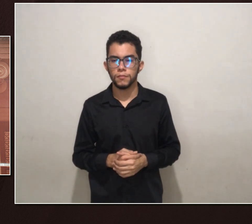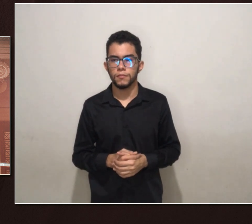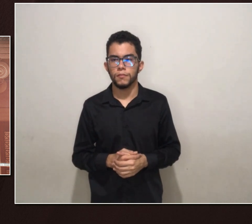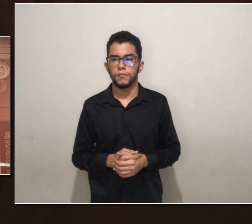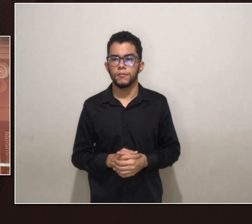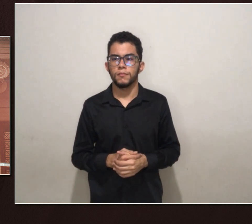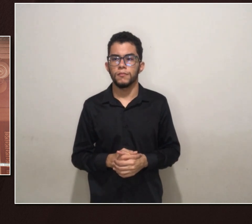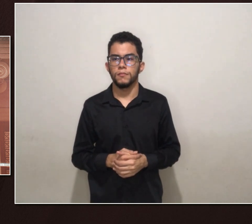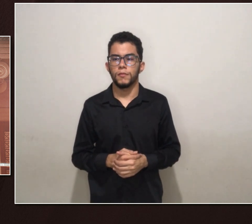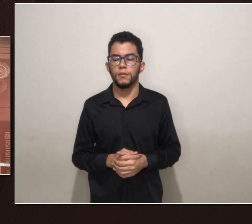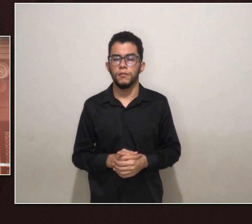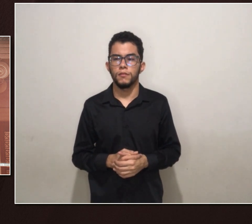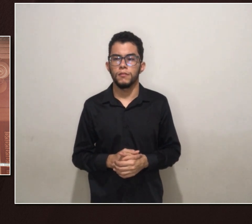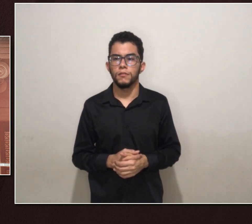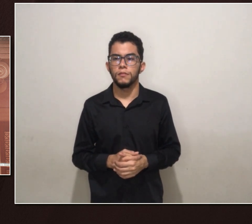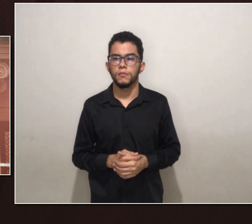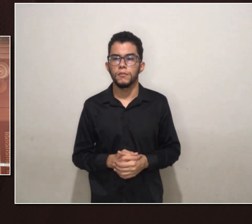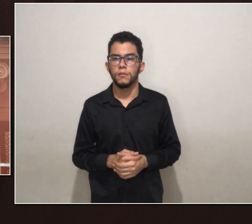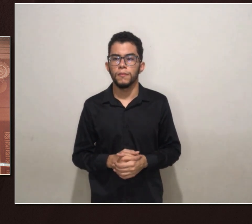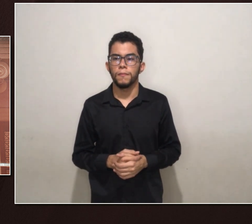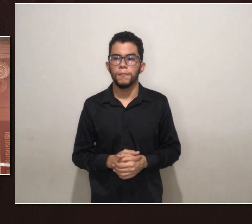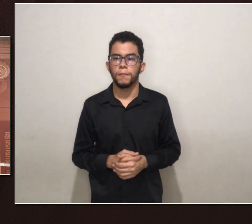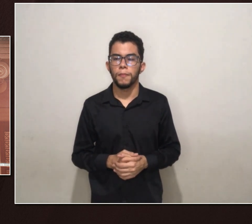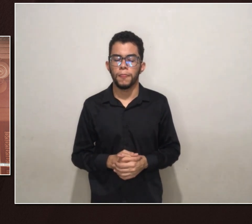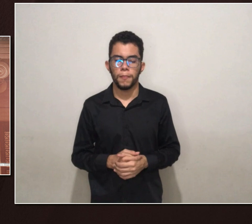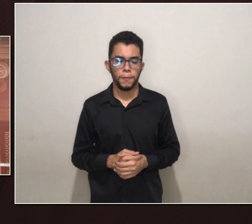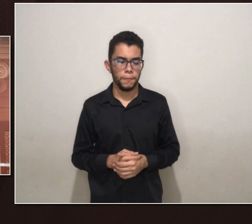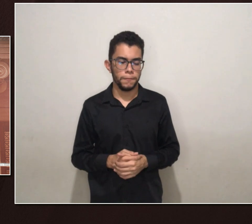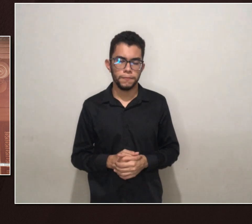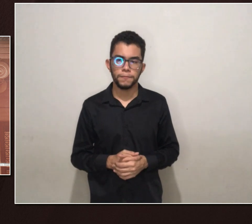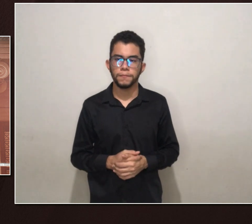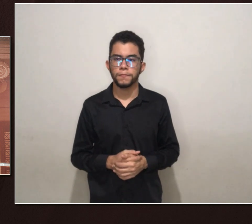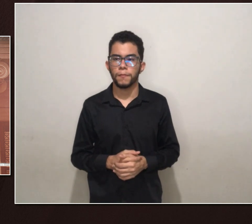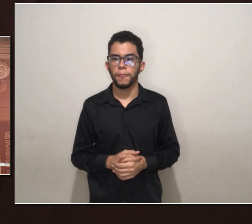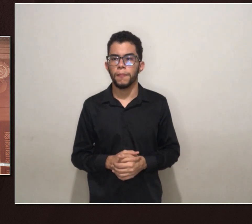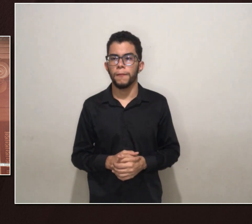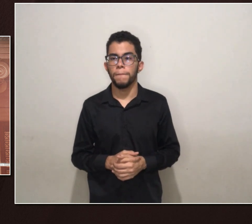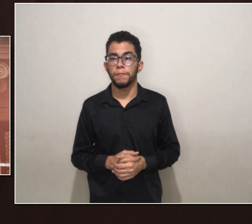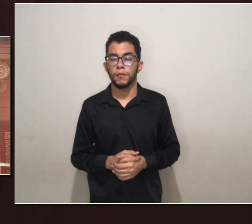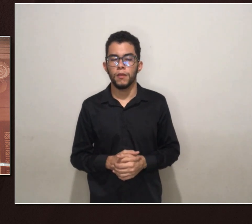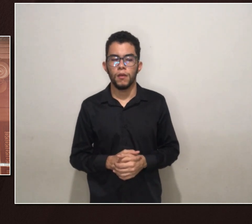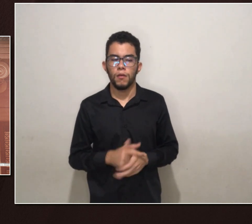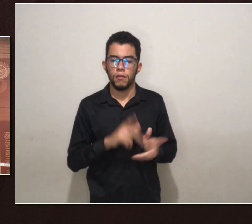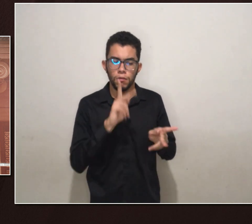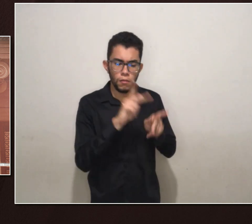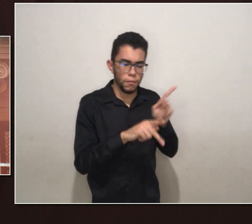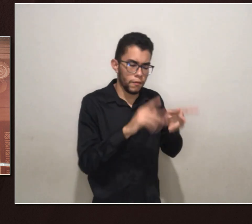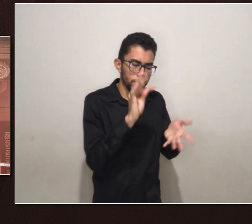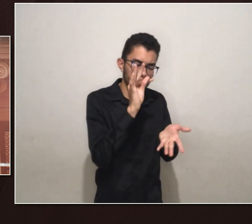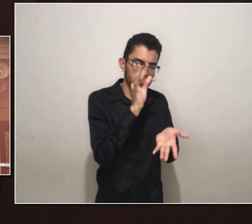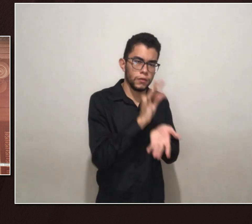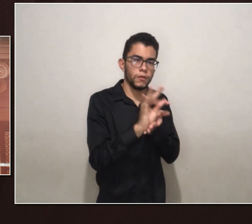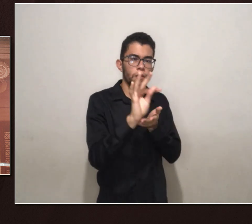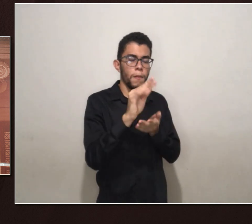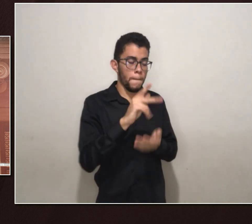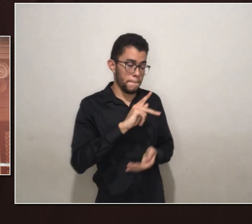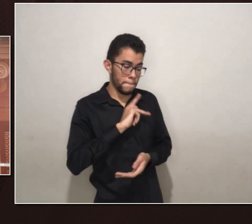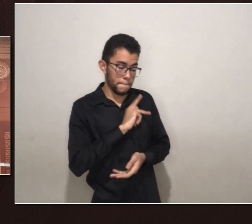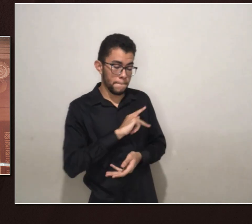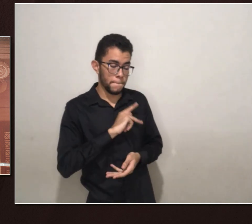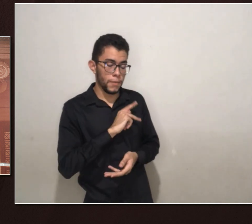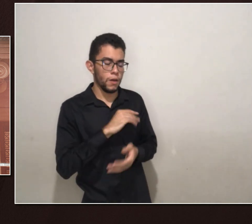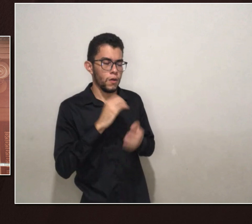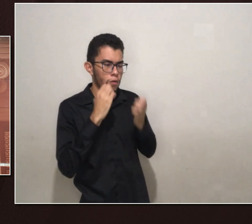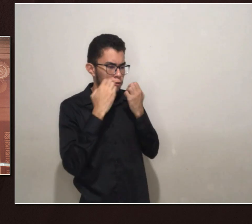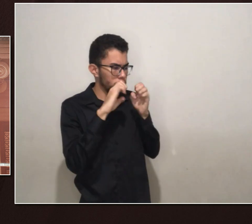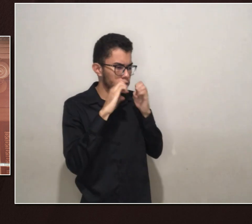Vou ler aqui. Né? Olha só que coisa maravilhosa que os tessalonicenses tiveram para com Paulo, né? Vocês conhecem bem